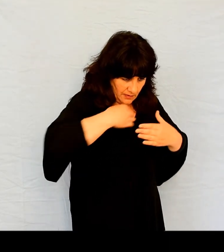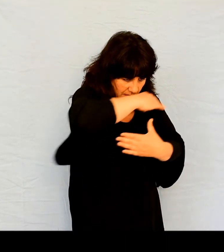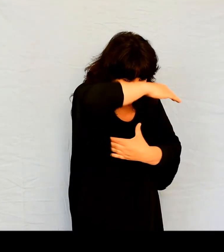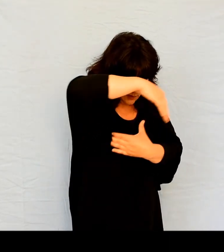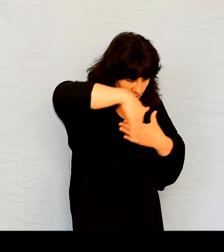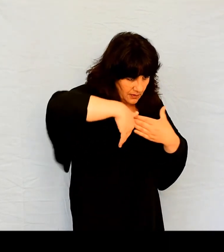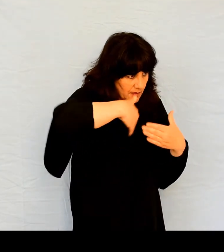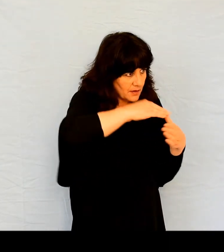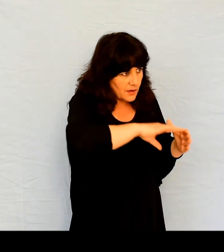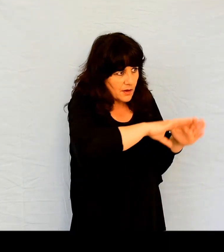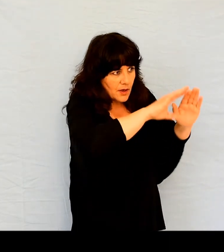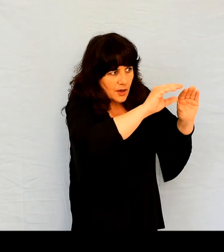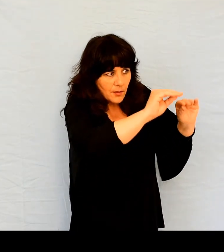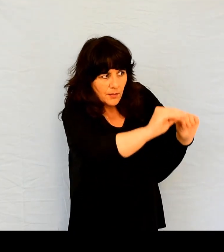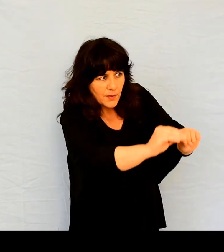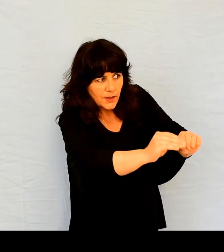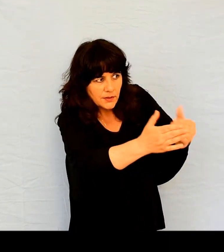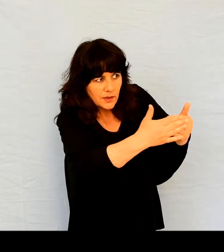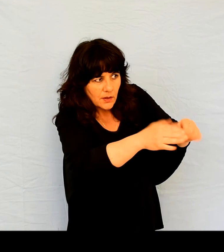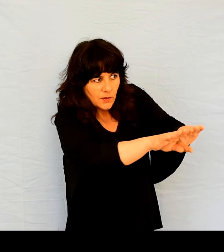Cependant, il n'entre pas.